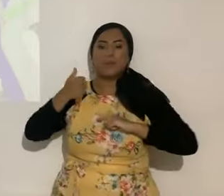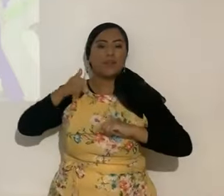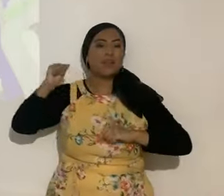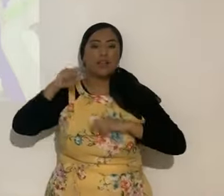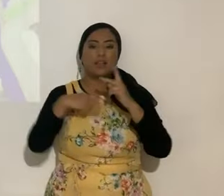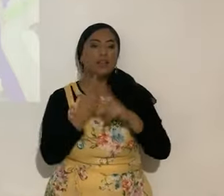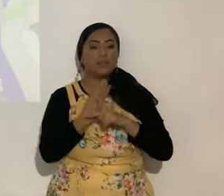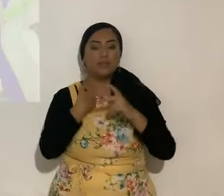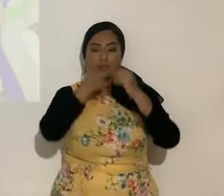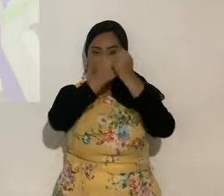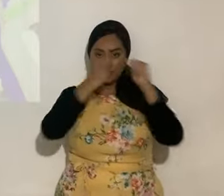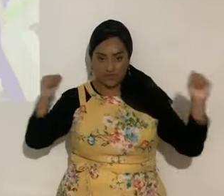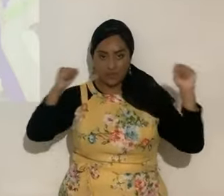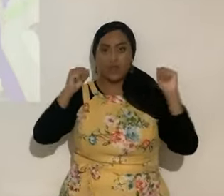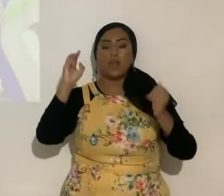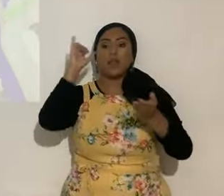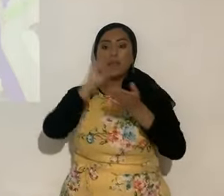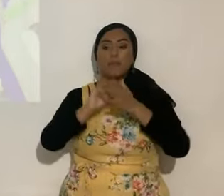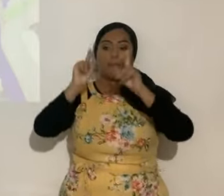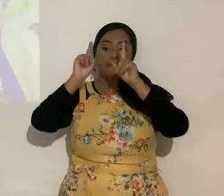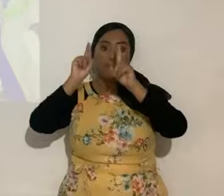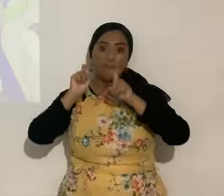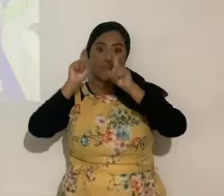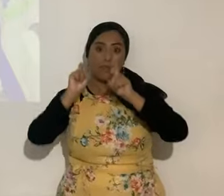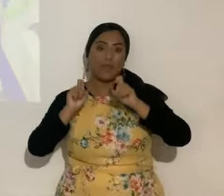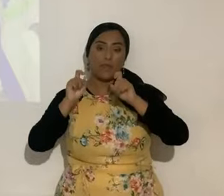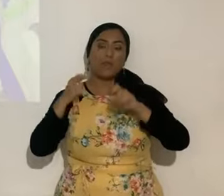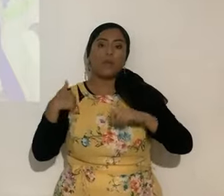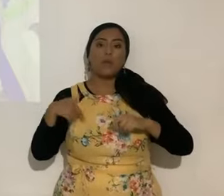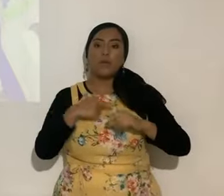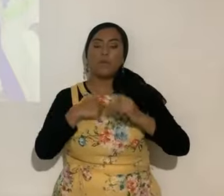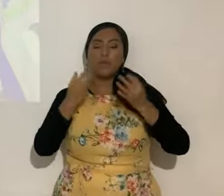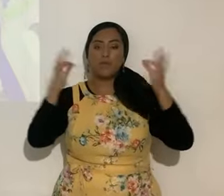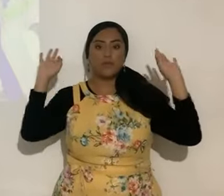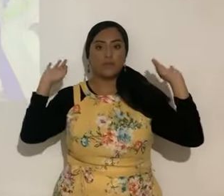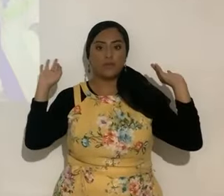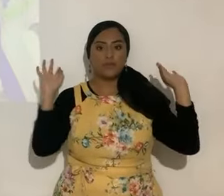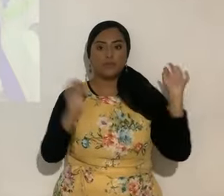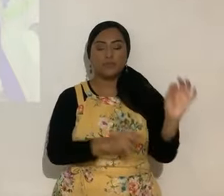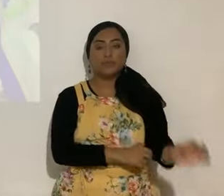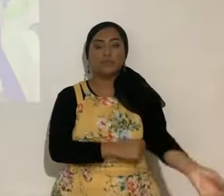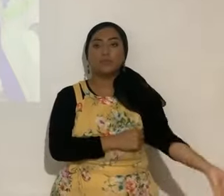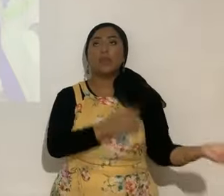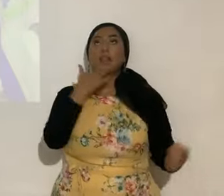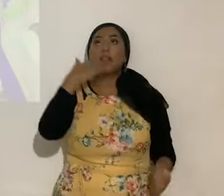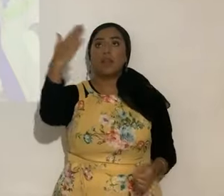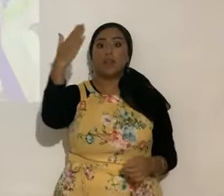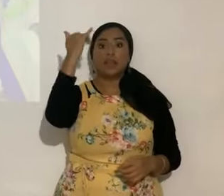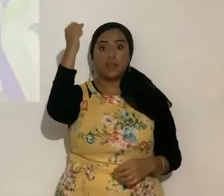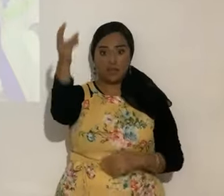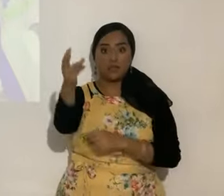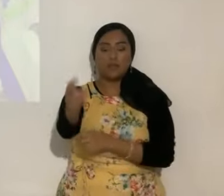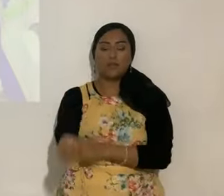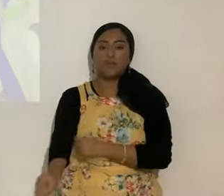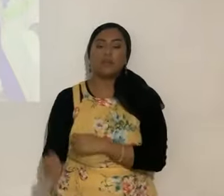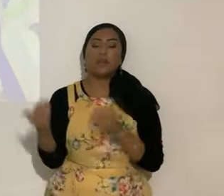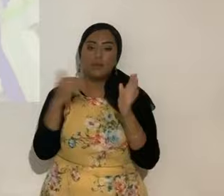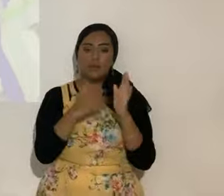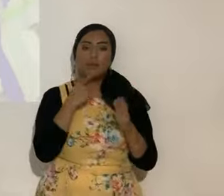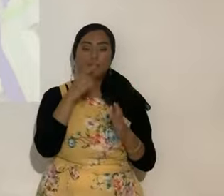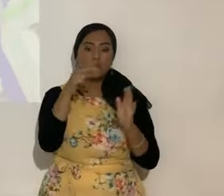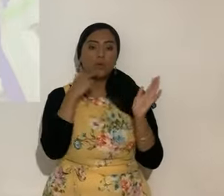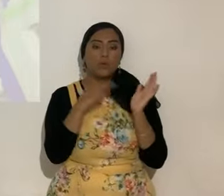tipo. Y eso será prueba de la inocencia. Gracias a Yashua. Lo voy a volver a repetir